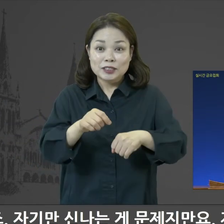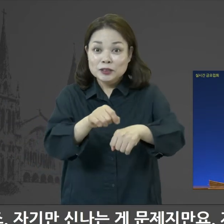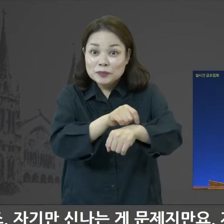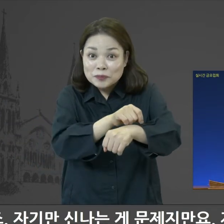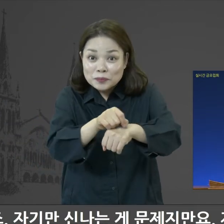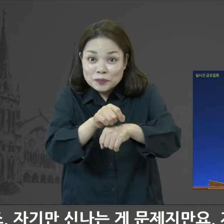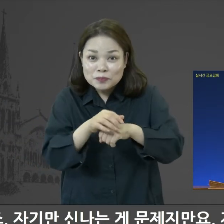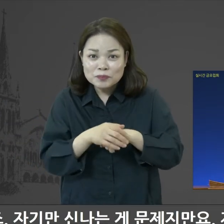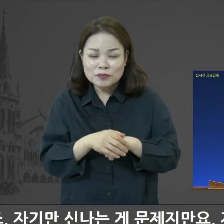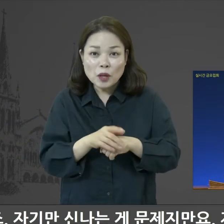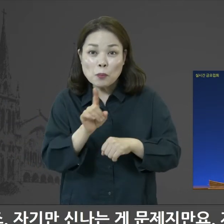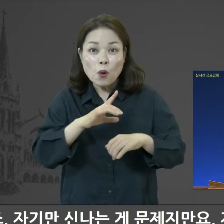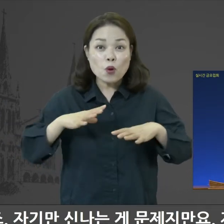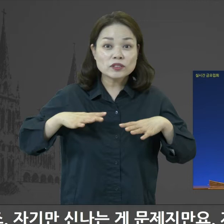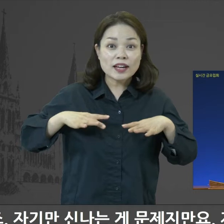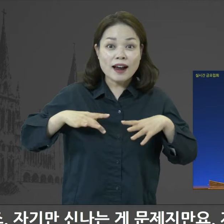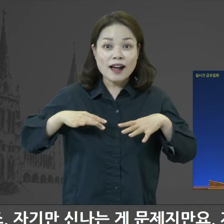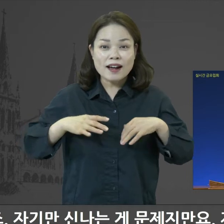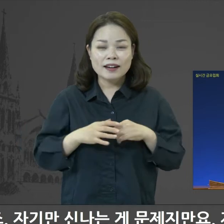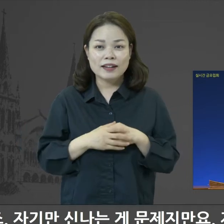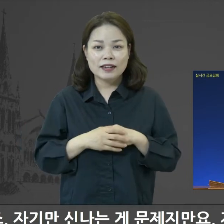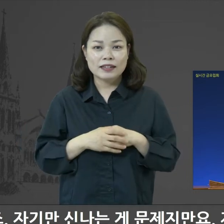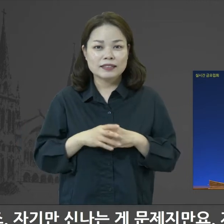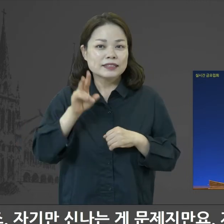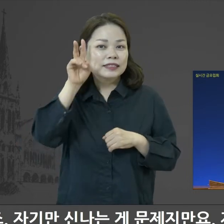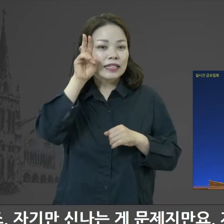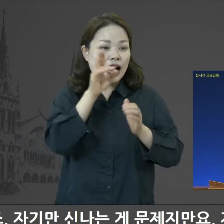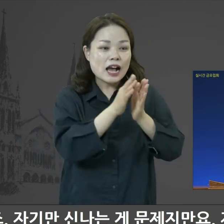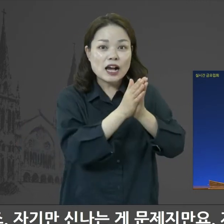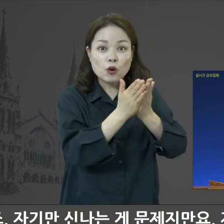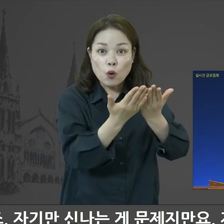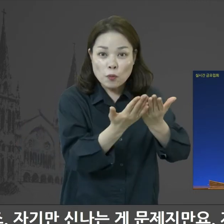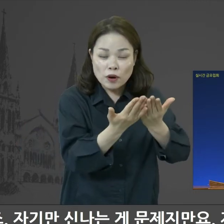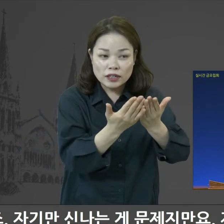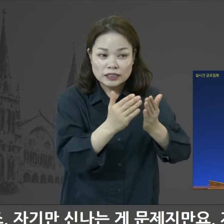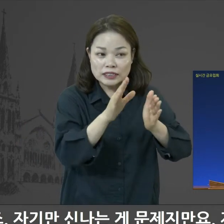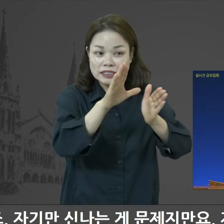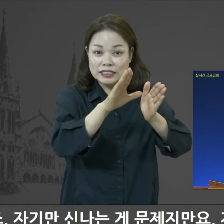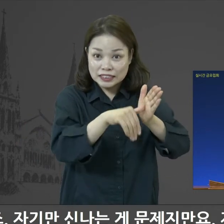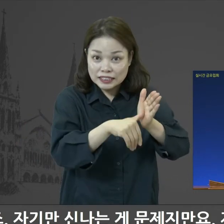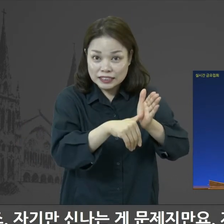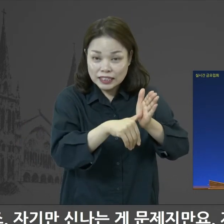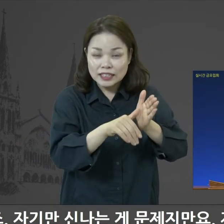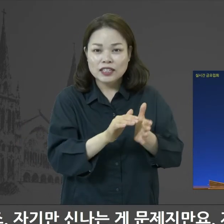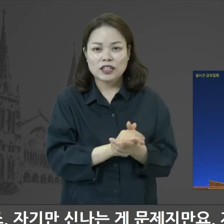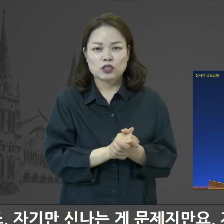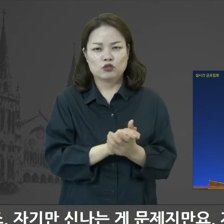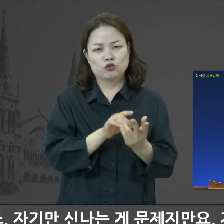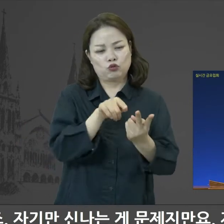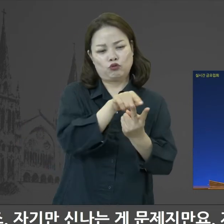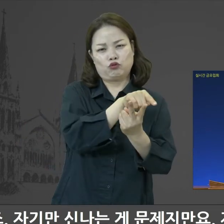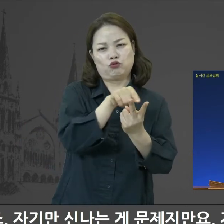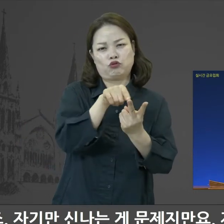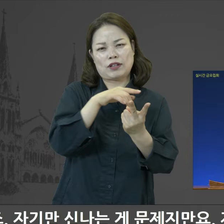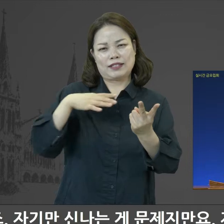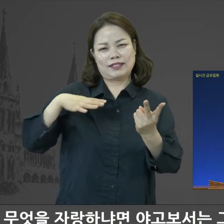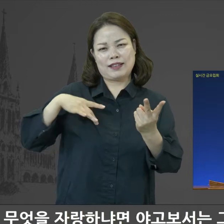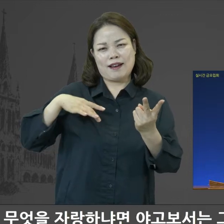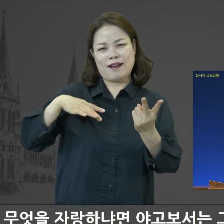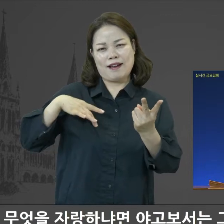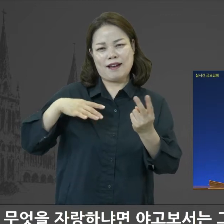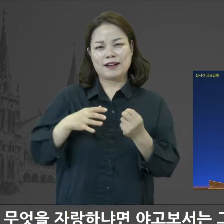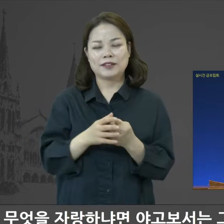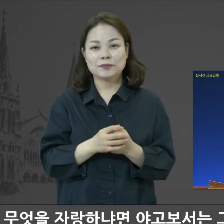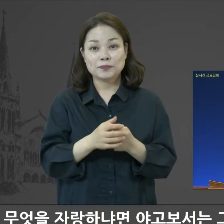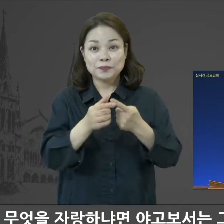특별히 뭐를 자랑하냐면, 오늘 야고보서는 이제 그 당시로 볼 때 두 가지 이 자랑을 많이